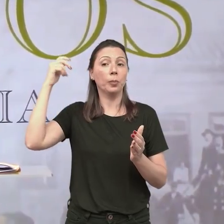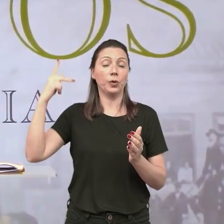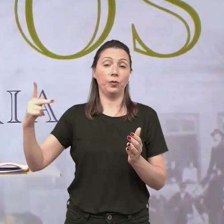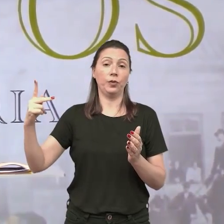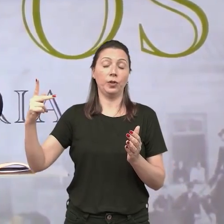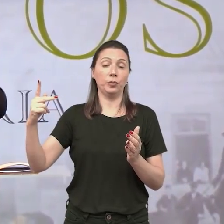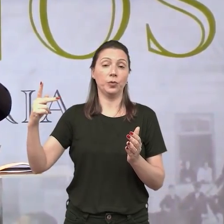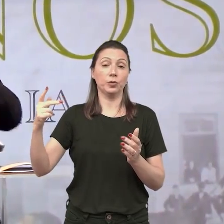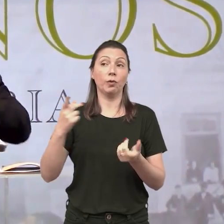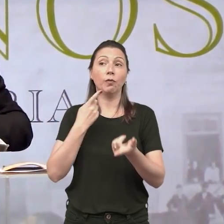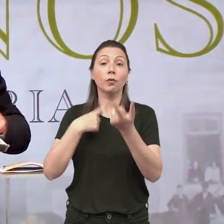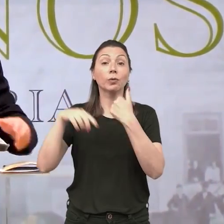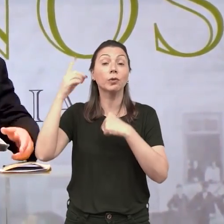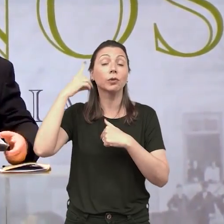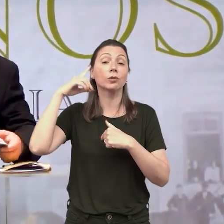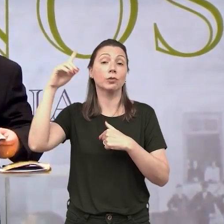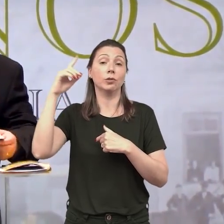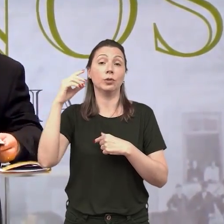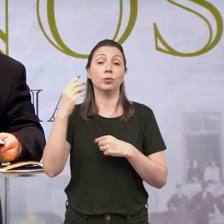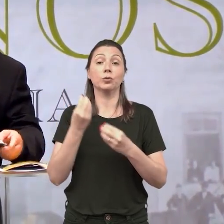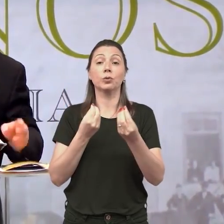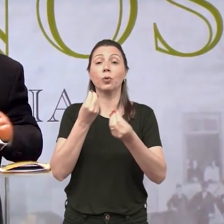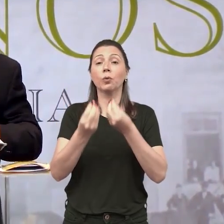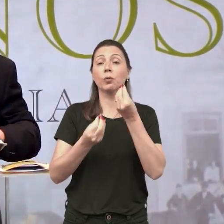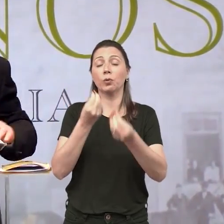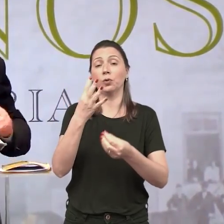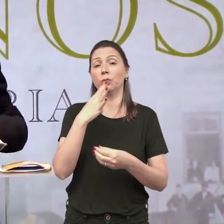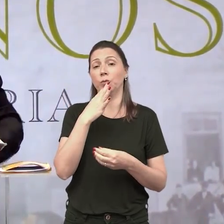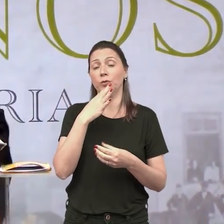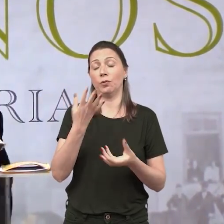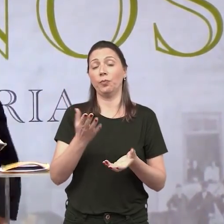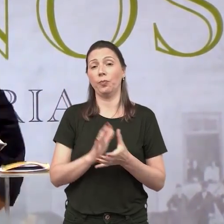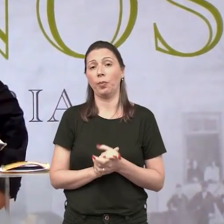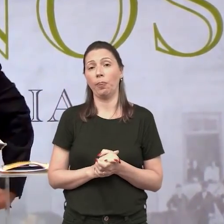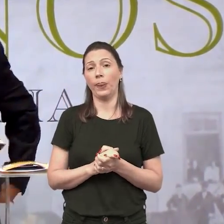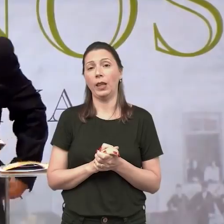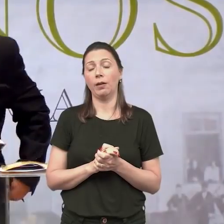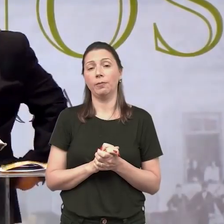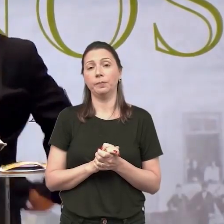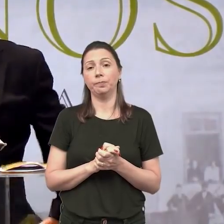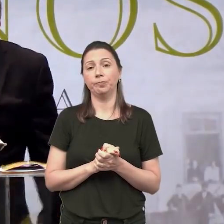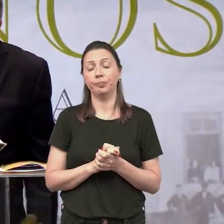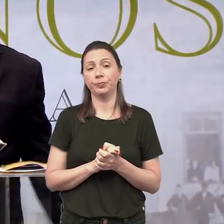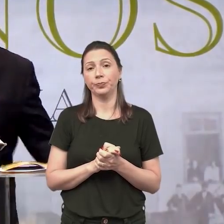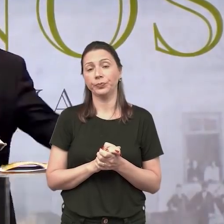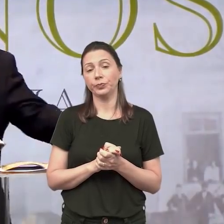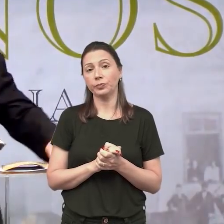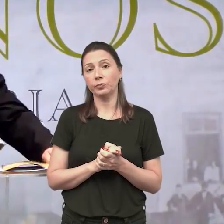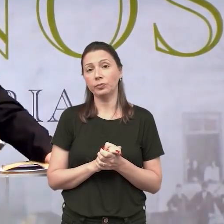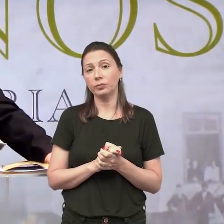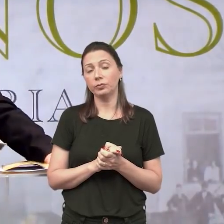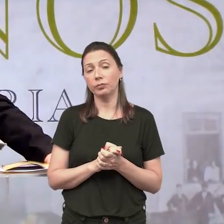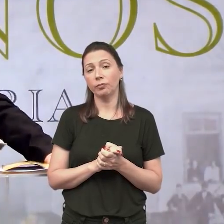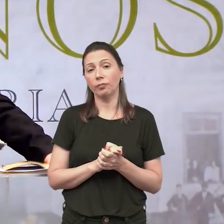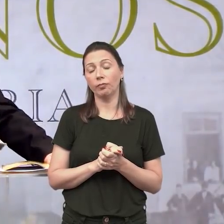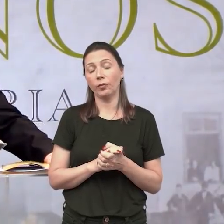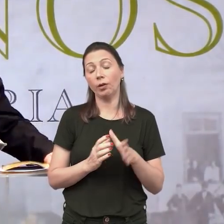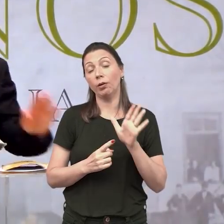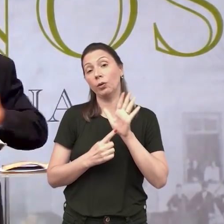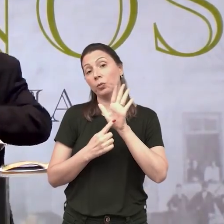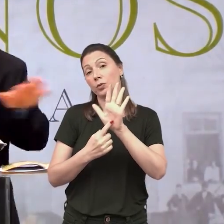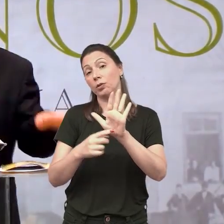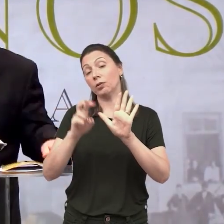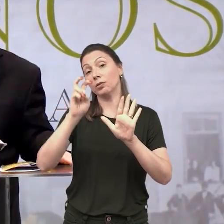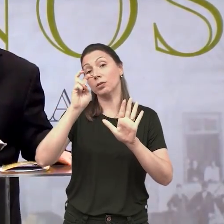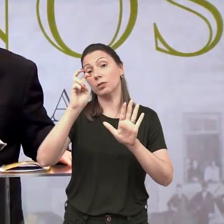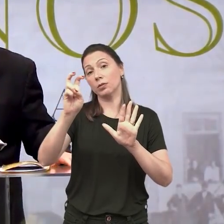Vontade de Deus, como conhecer? Aqui eu quero destacar algumas palavras. São